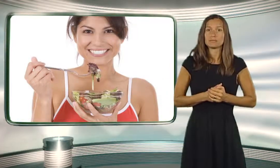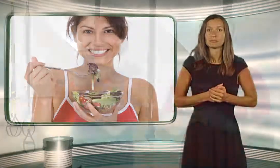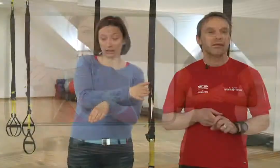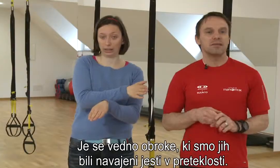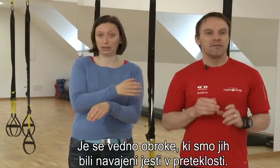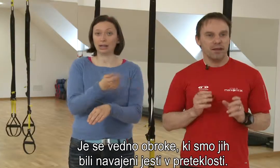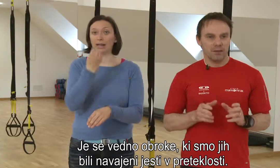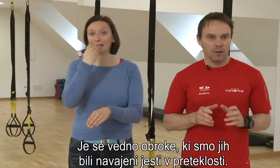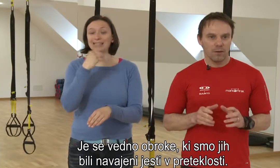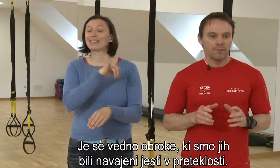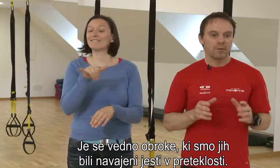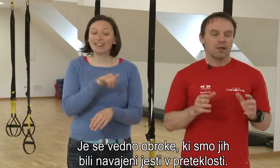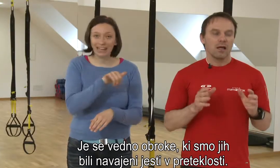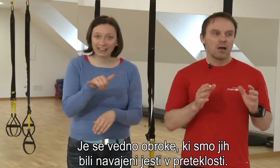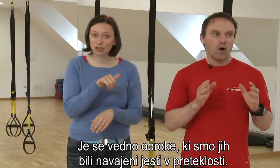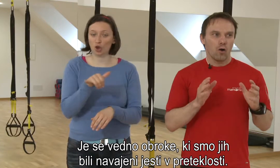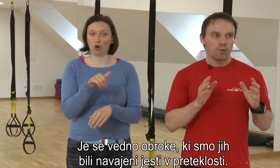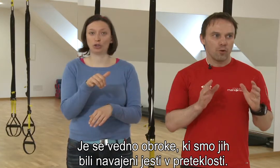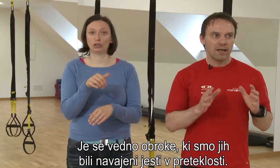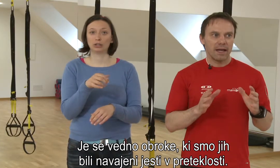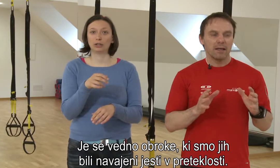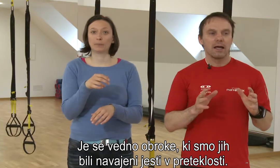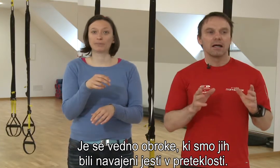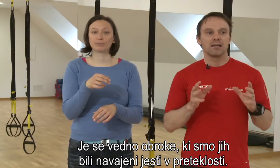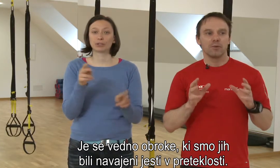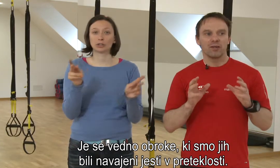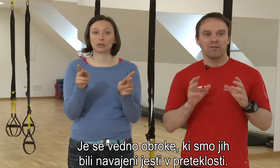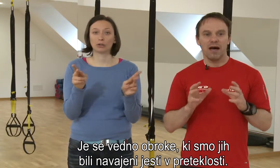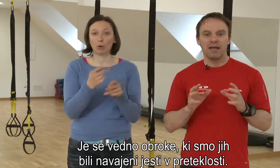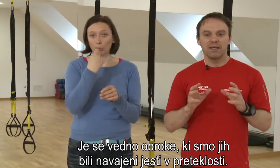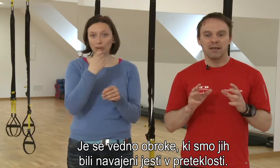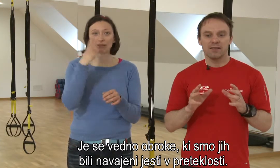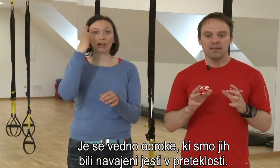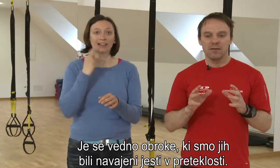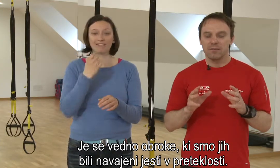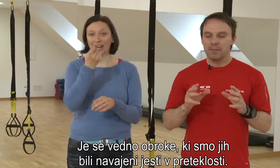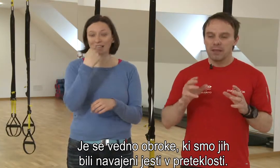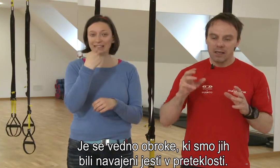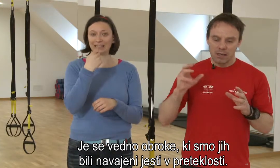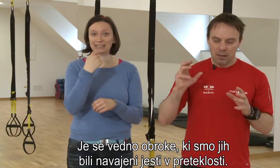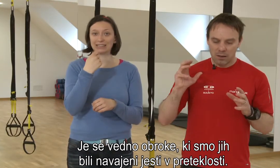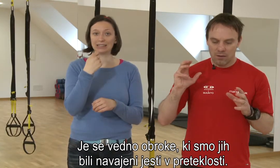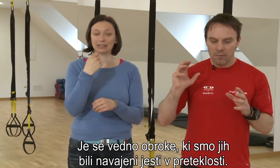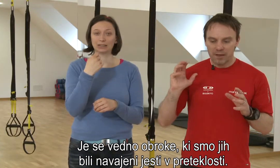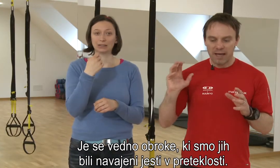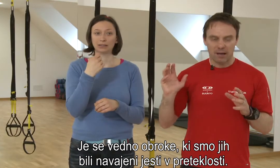Je se vedno obroke, ki smo jih navajeni jesti v